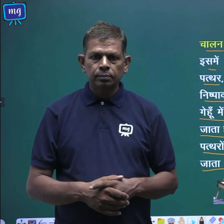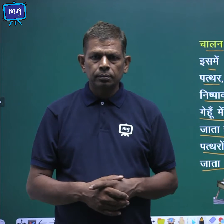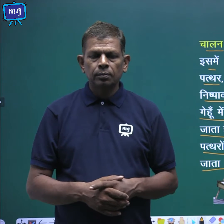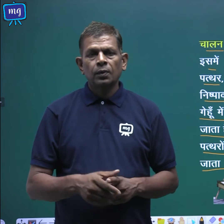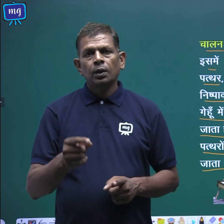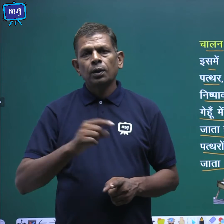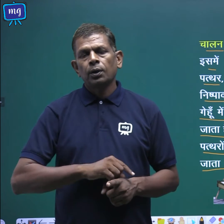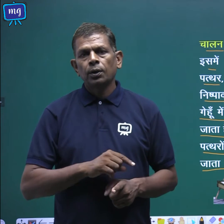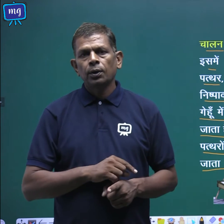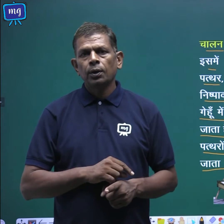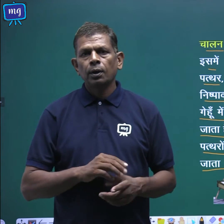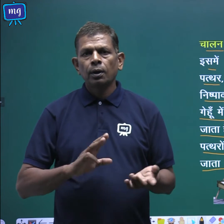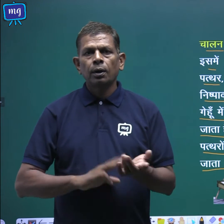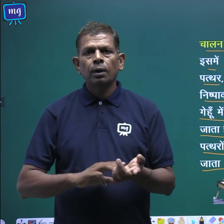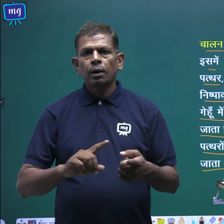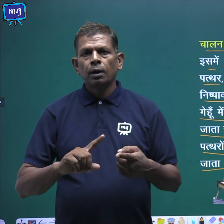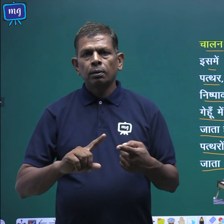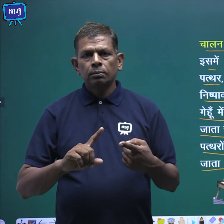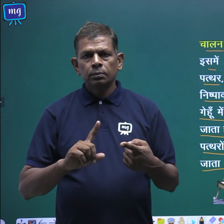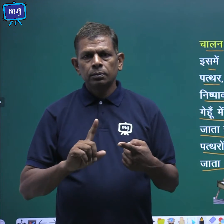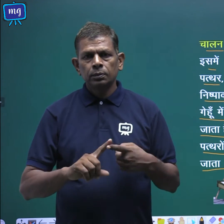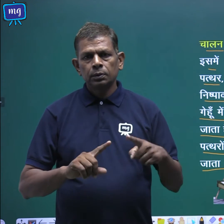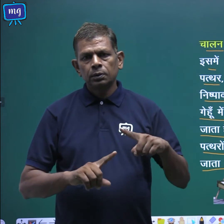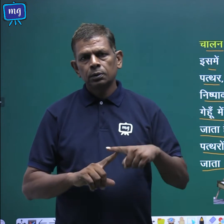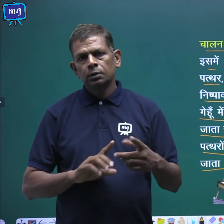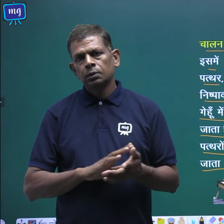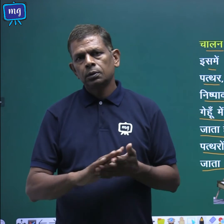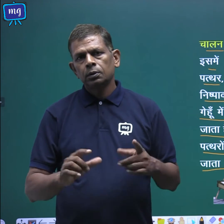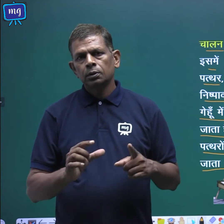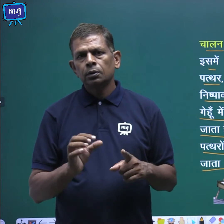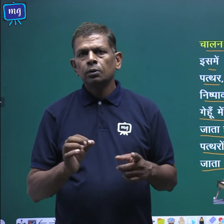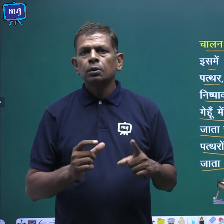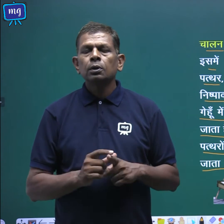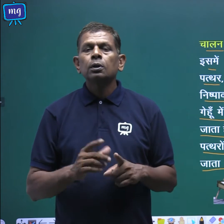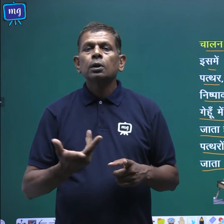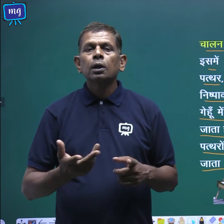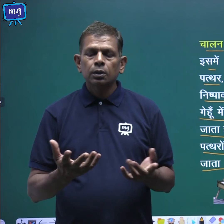ये विधि क्या कहलाती है? चालन।